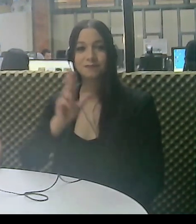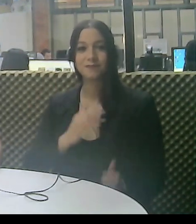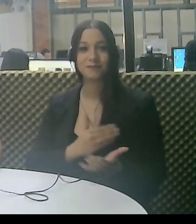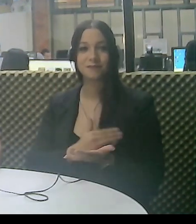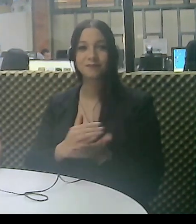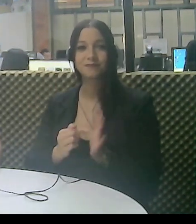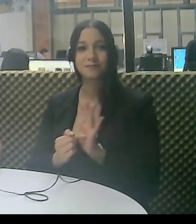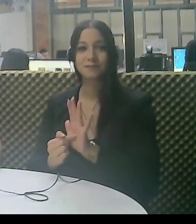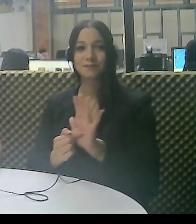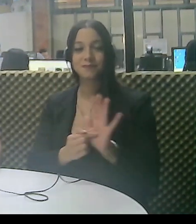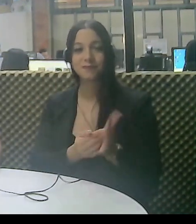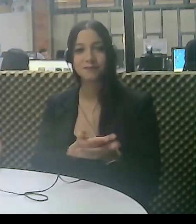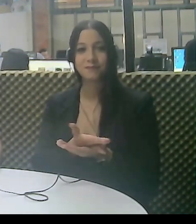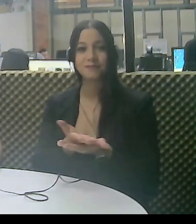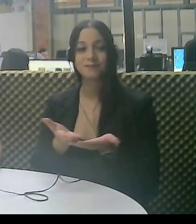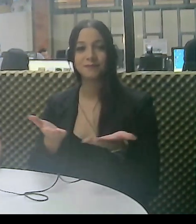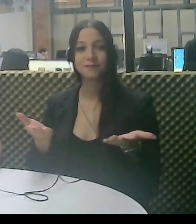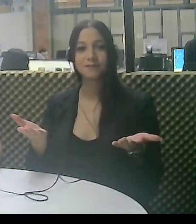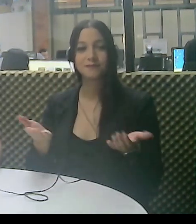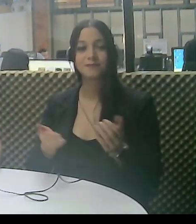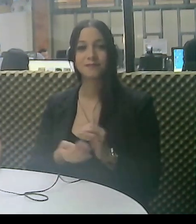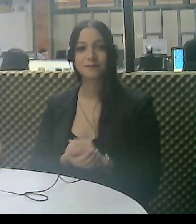Uberlândia no ar pra você.